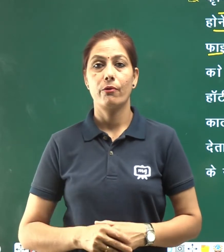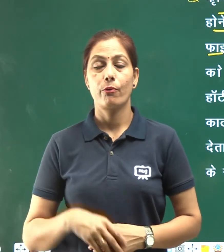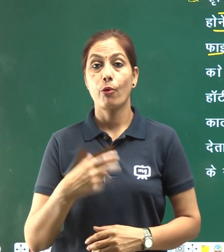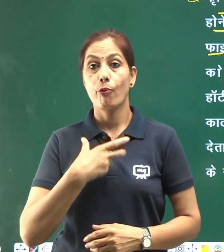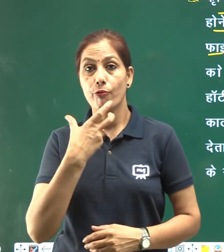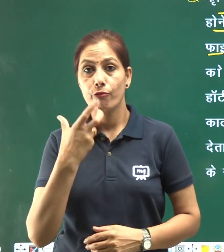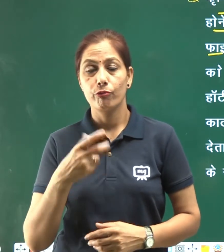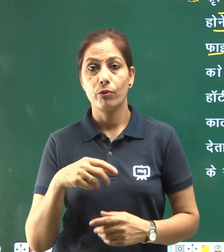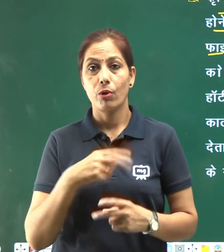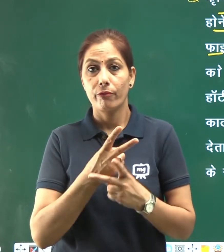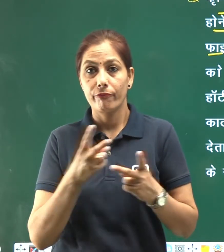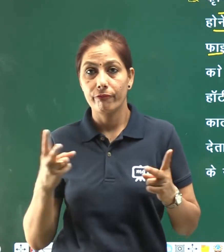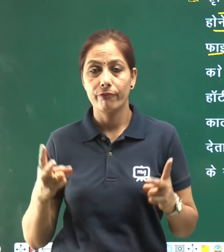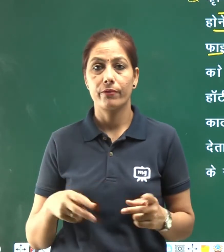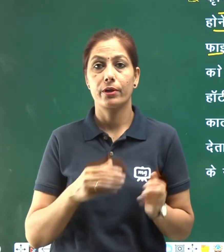फलों वाले विभाग को